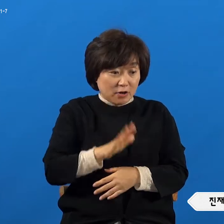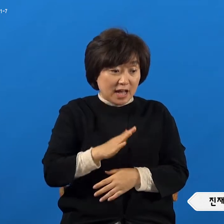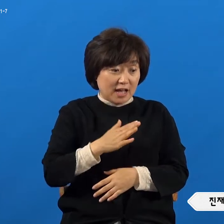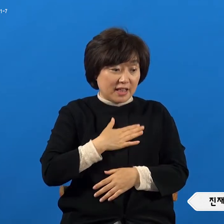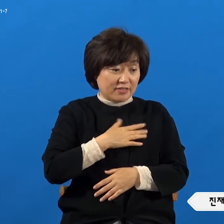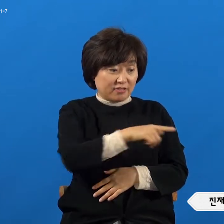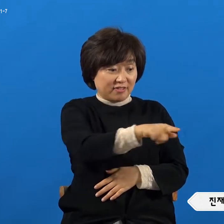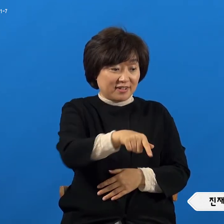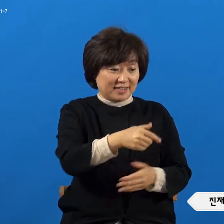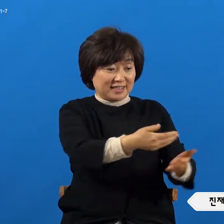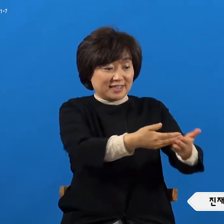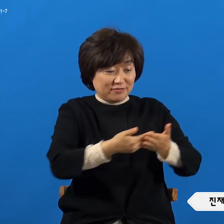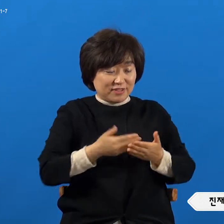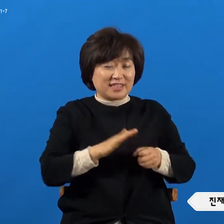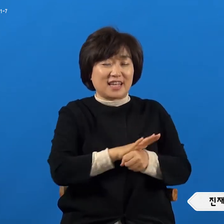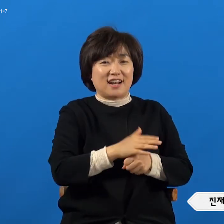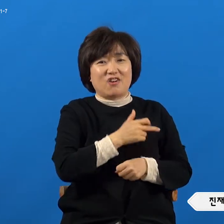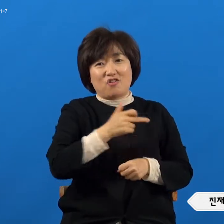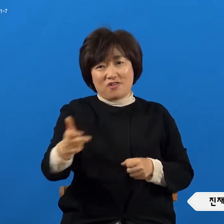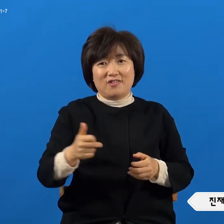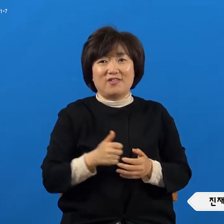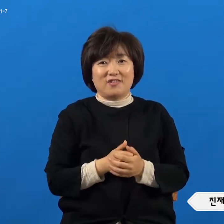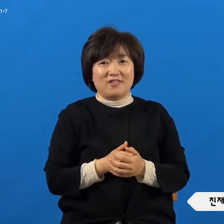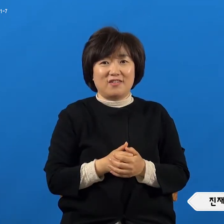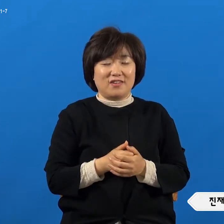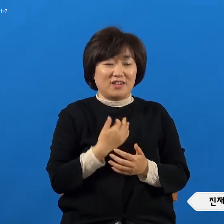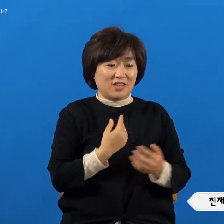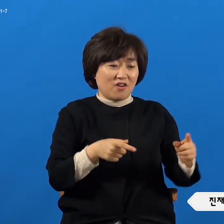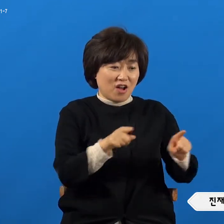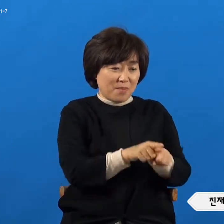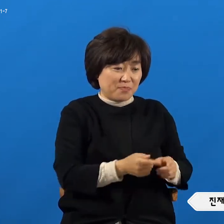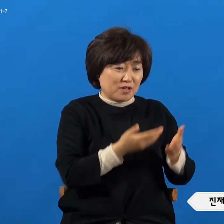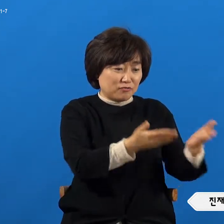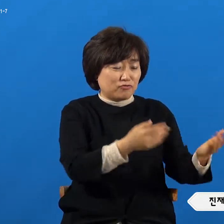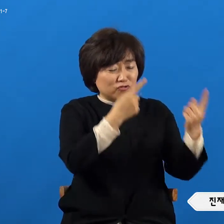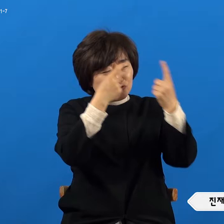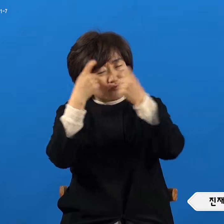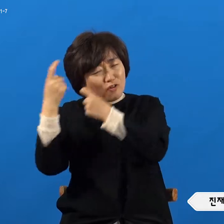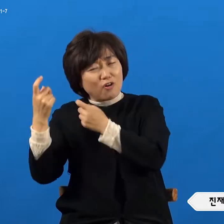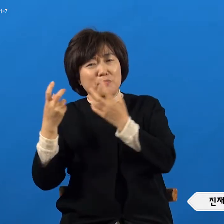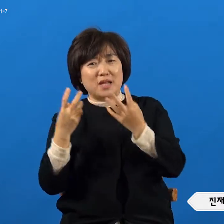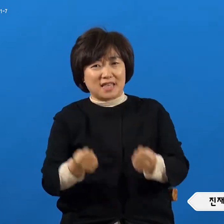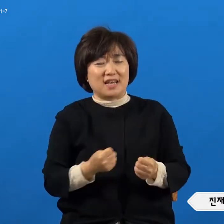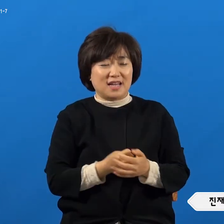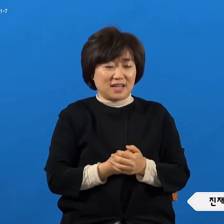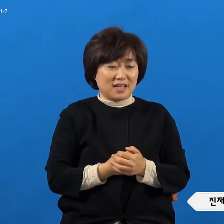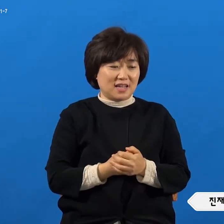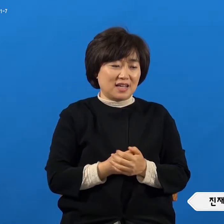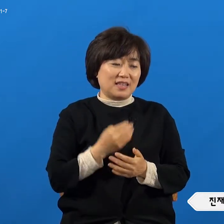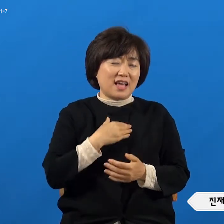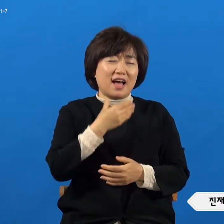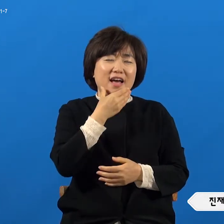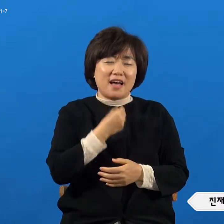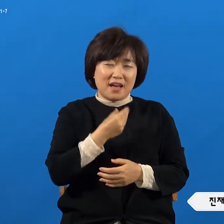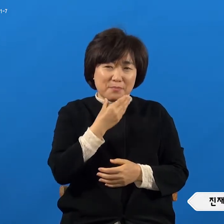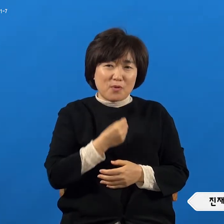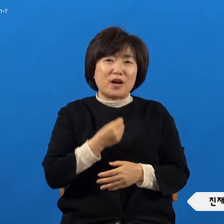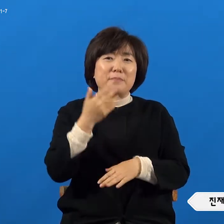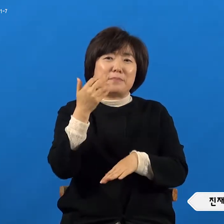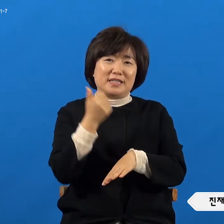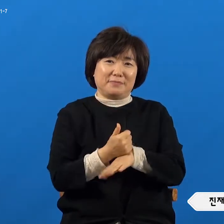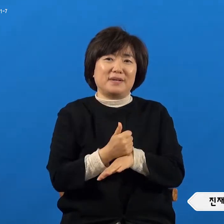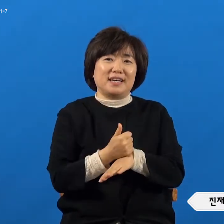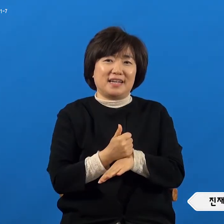준 사랑이 너무나 컸기에, 그리고 너희들과 함께한 추억이 내 마음속에 가득하기에 난 이렇게 행복한 마지막을 맞이할